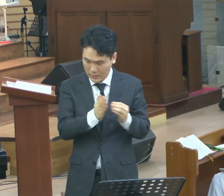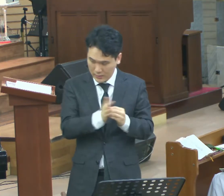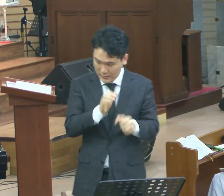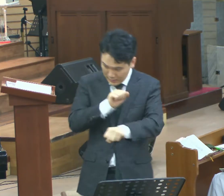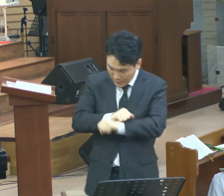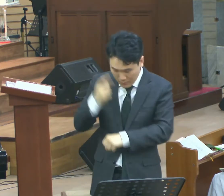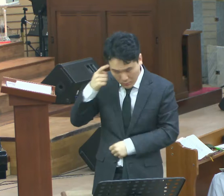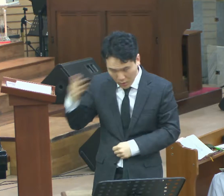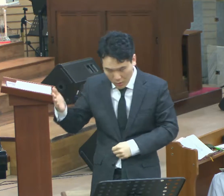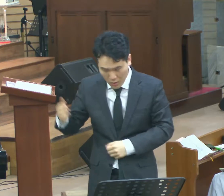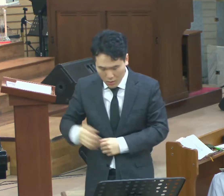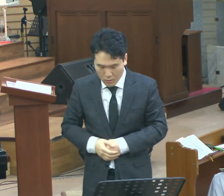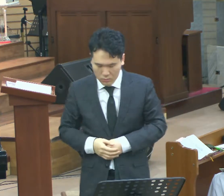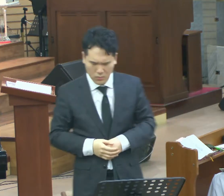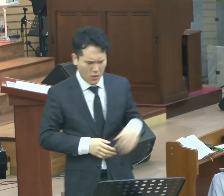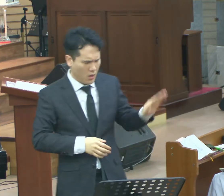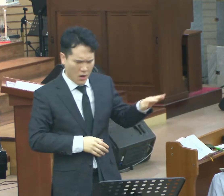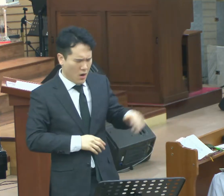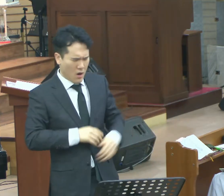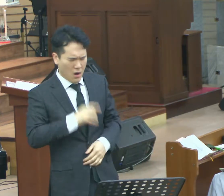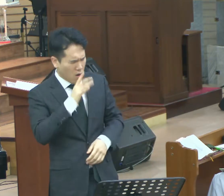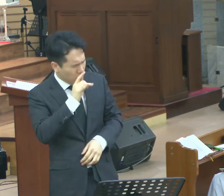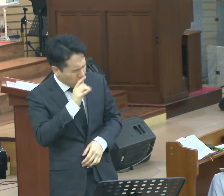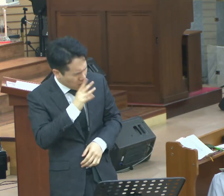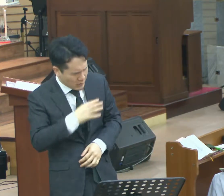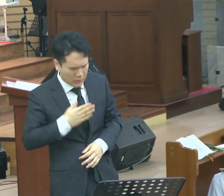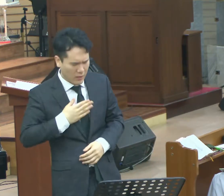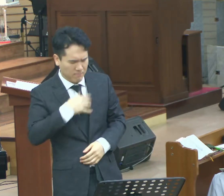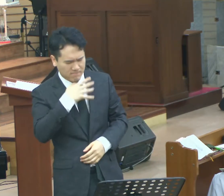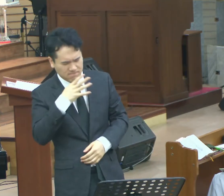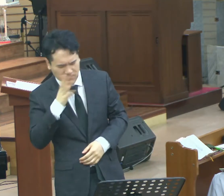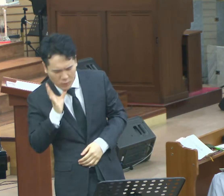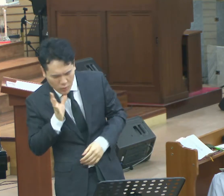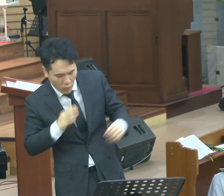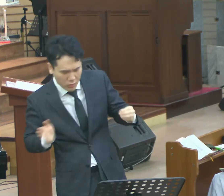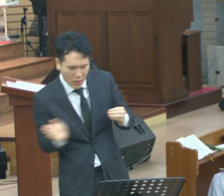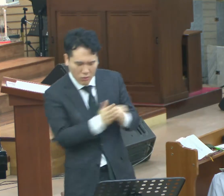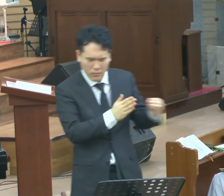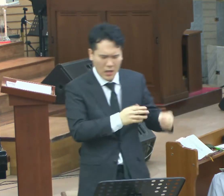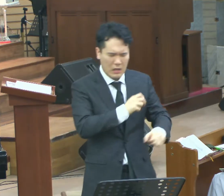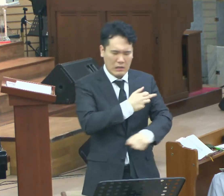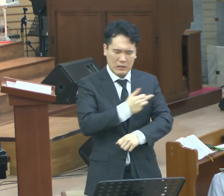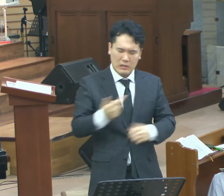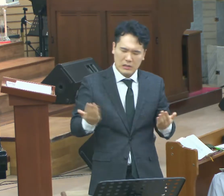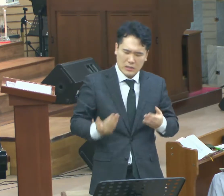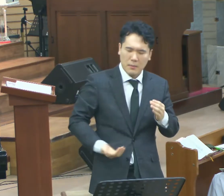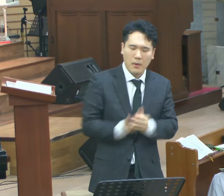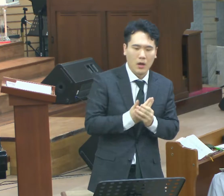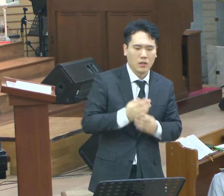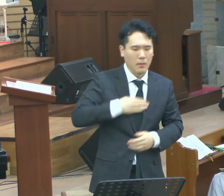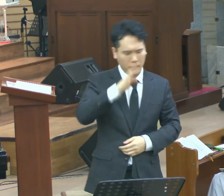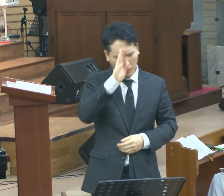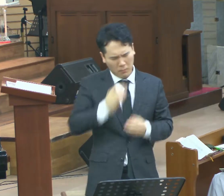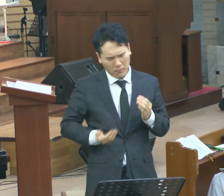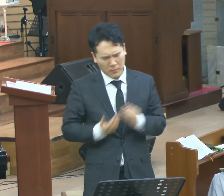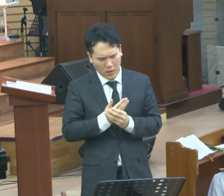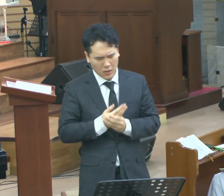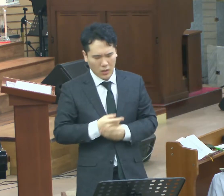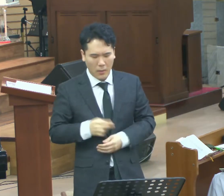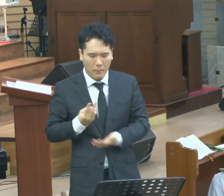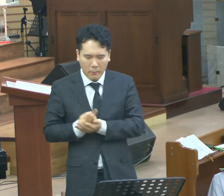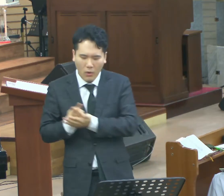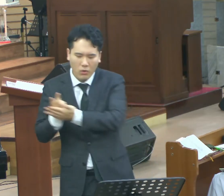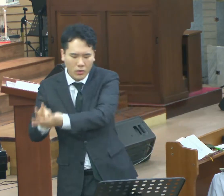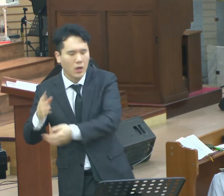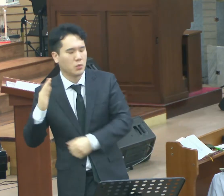나이가 들면요 옛날에 치던 탁구도 이제 걷는 운동으로 바꿔야 되죠. 지혜롭게 해야지 계속 탁구 치다가